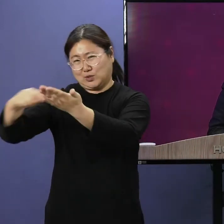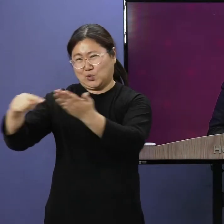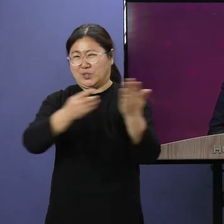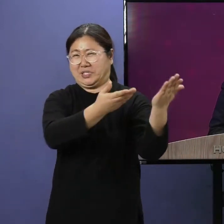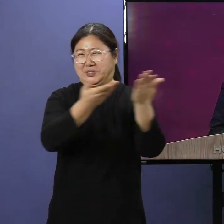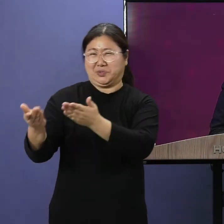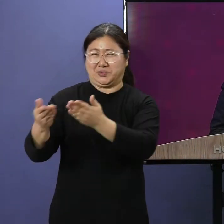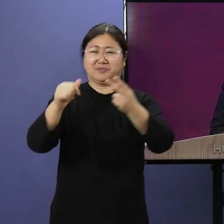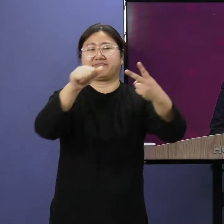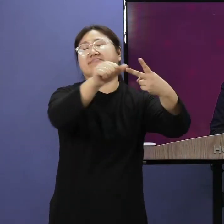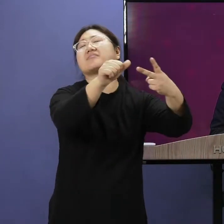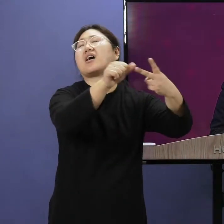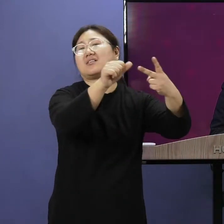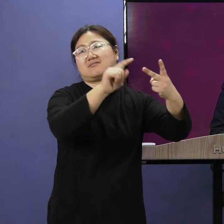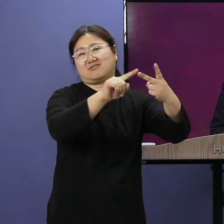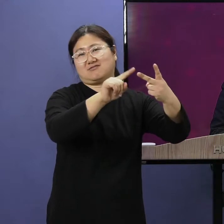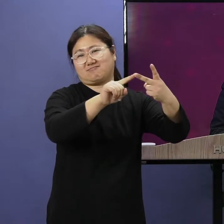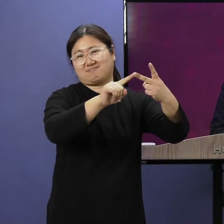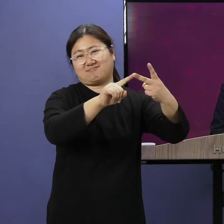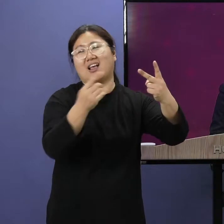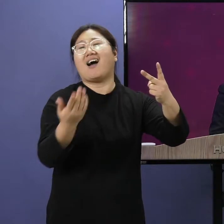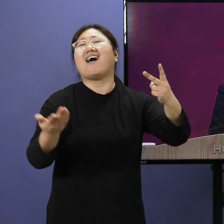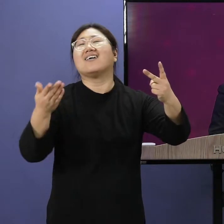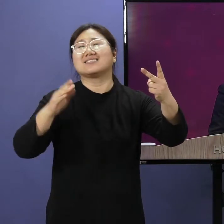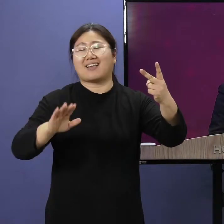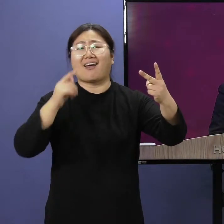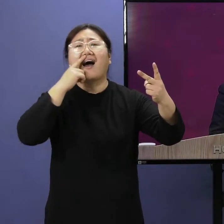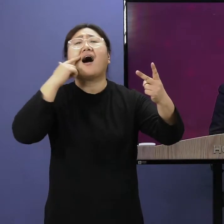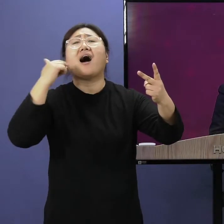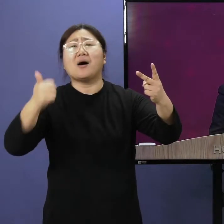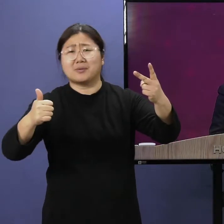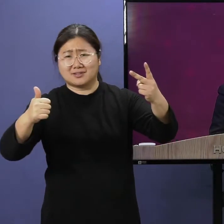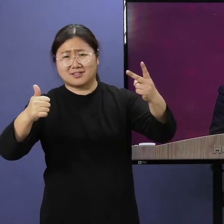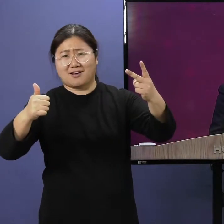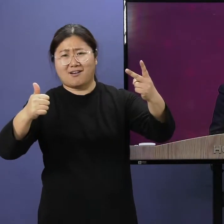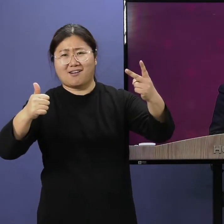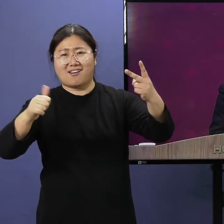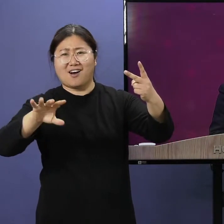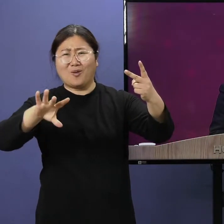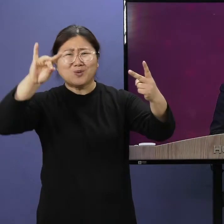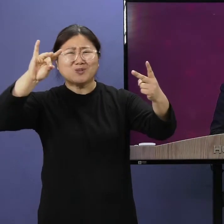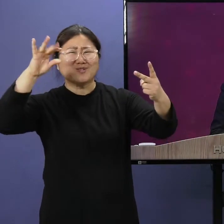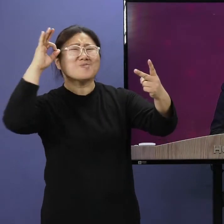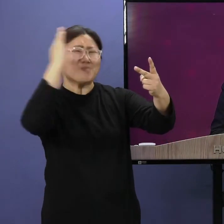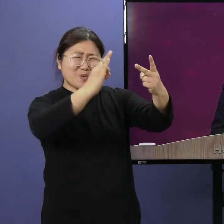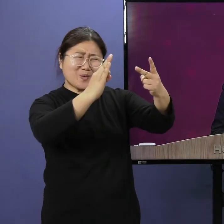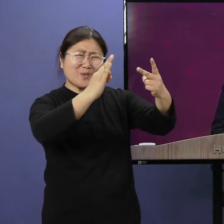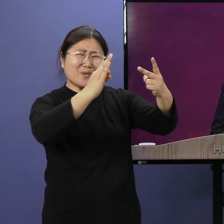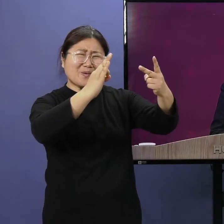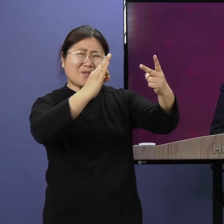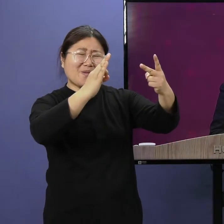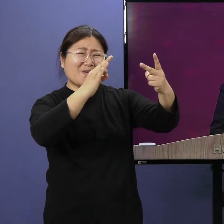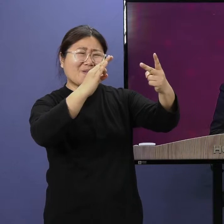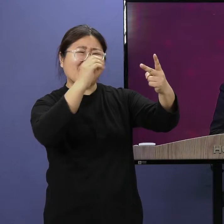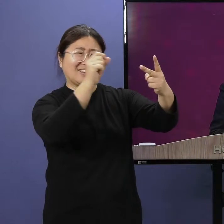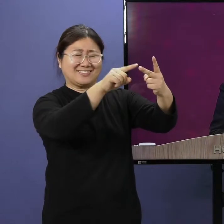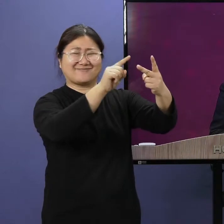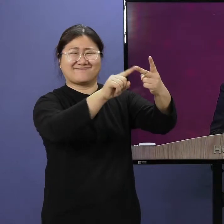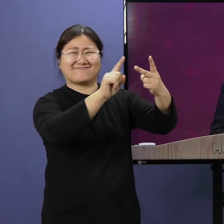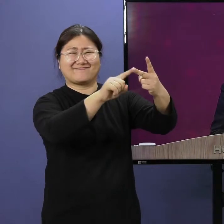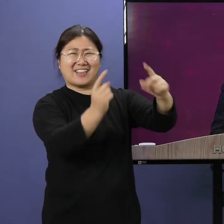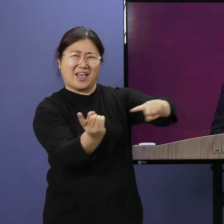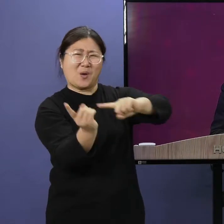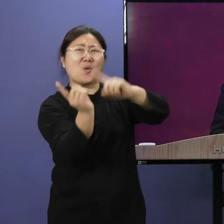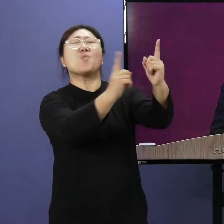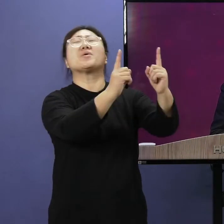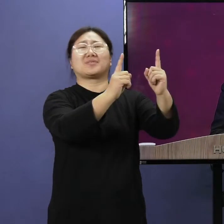그런데 아버지가 그 아들을 이제 회복시켜 주었습니다. 이 사람은